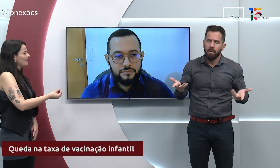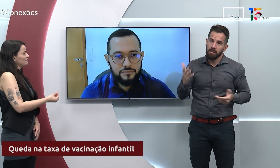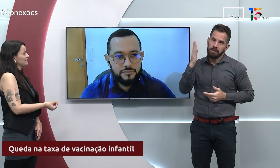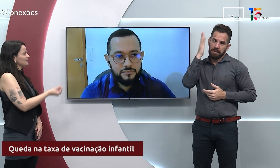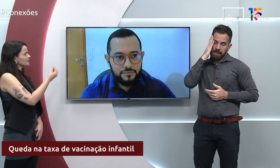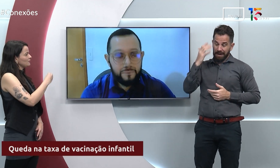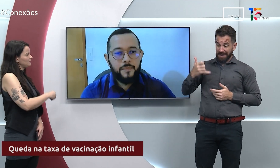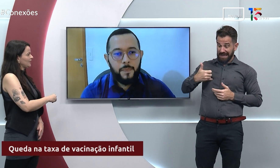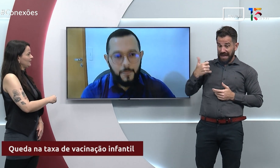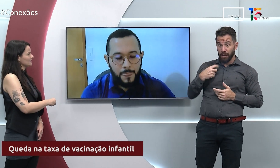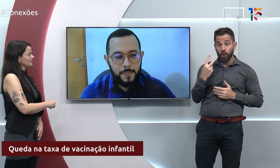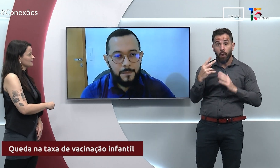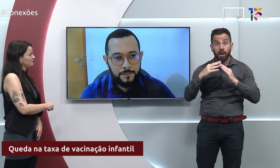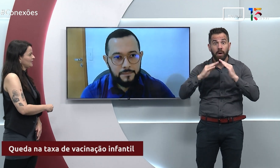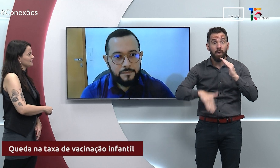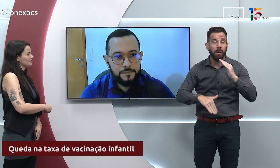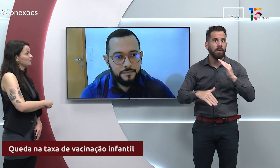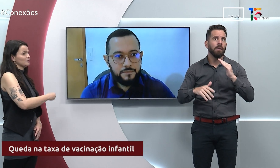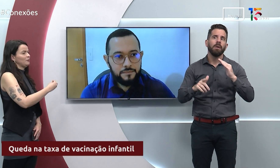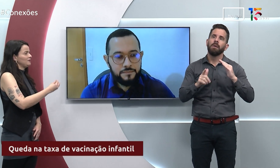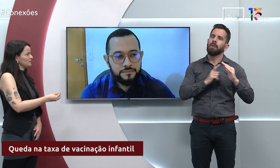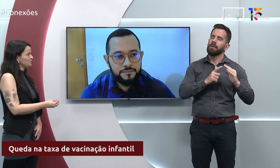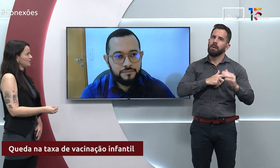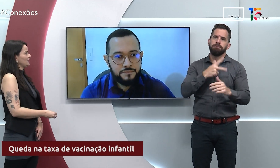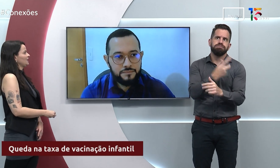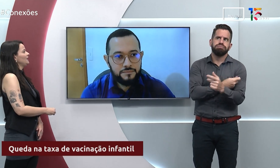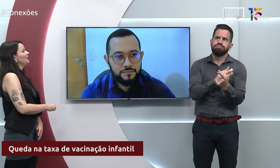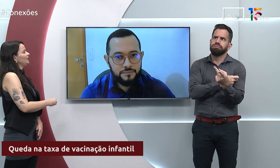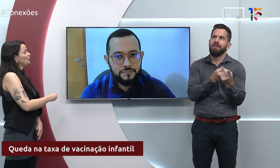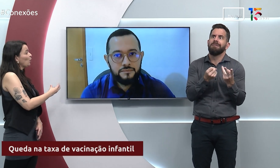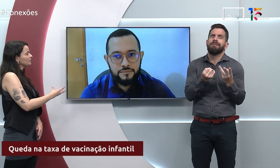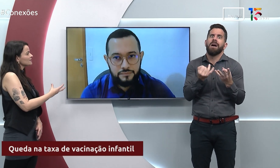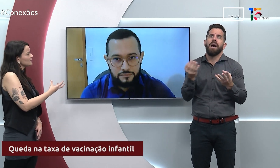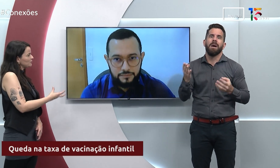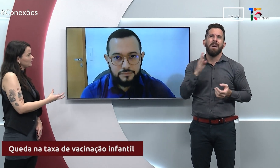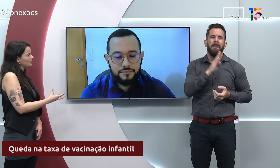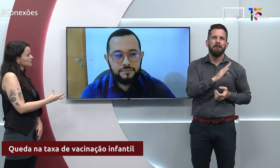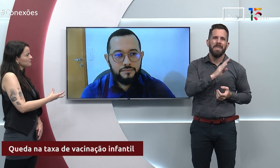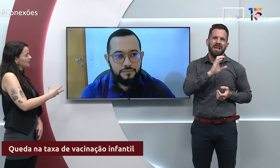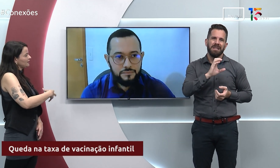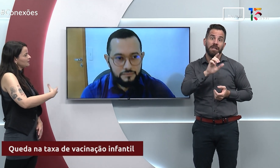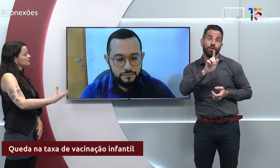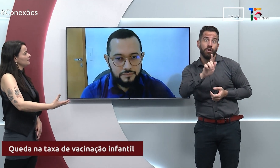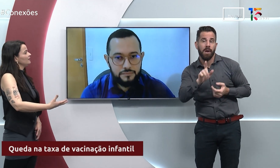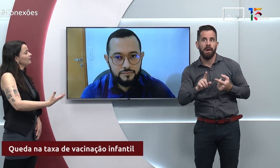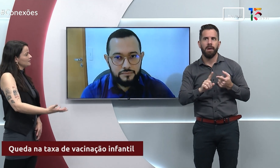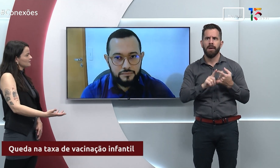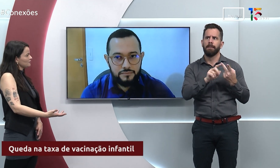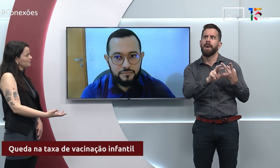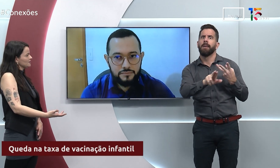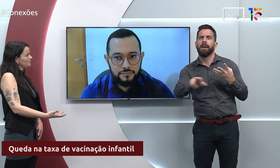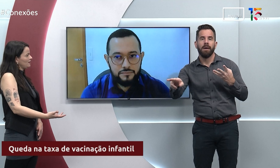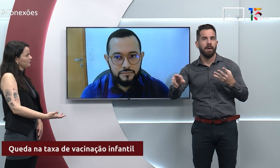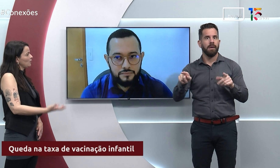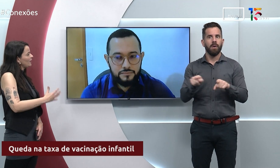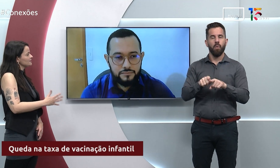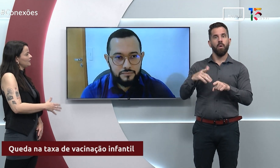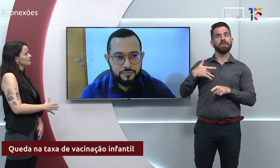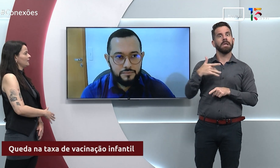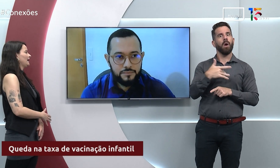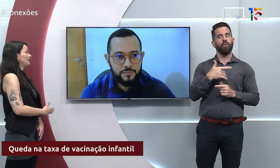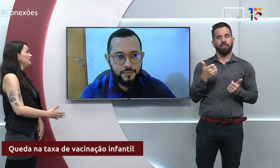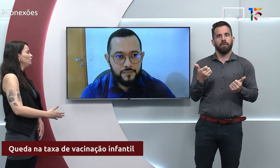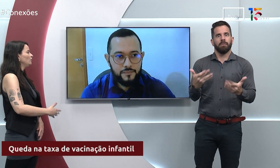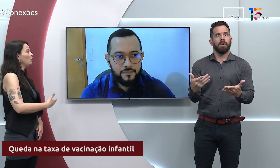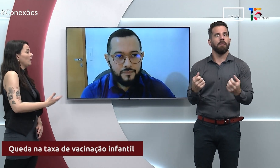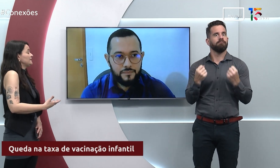Várias vacinas são aplicadas nessa fase, né? Por exemplo, a BCG e outras que são importantes para que a criança cresça de forma saudável, né? Quais delas